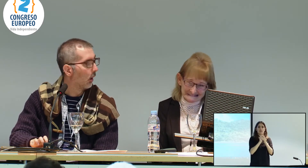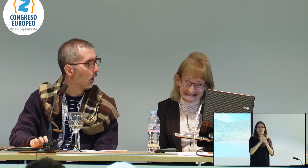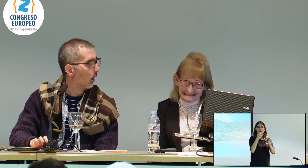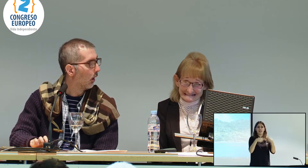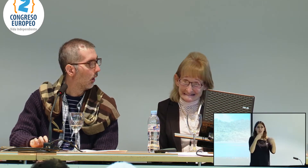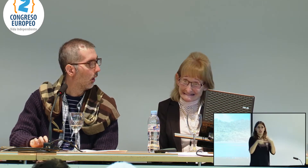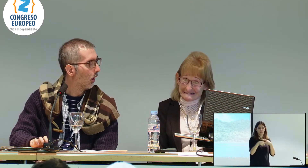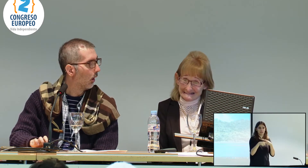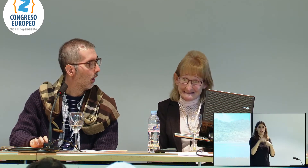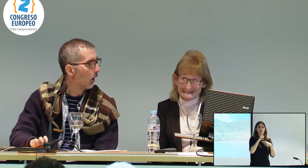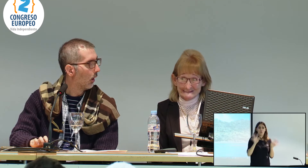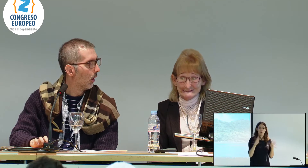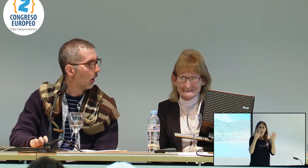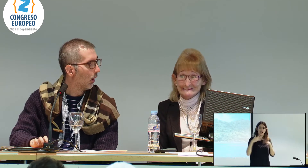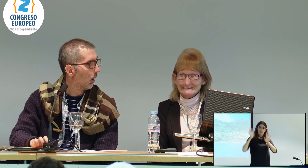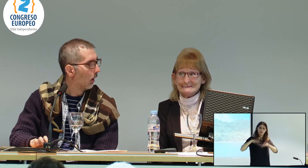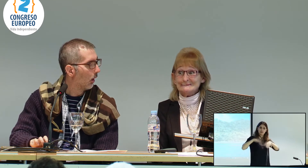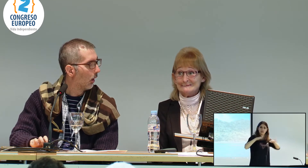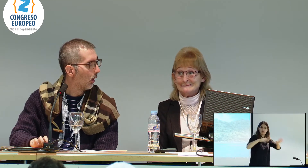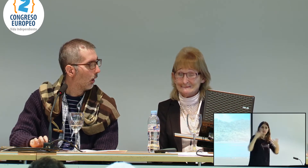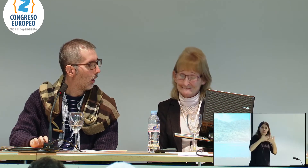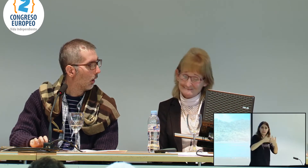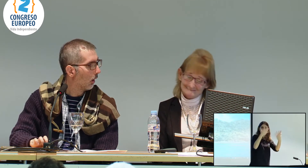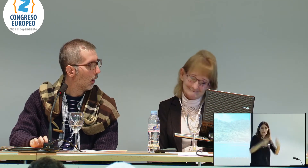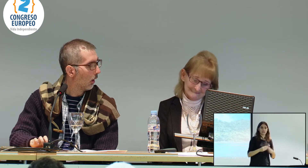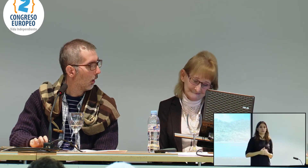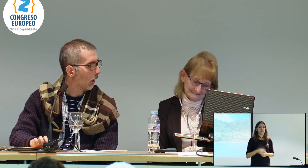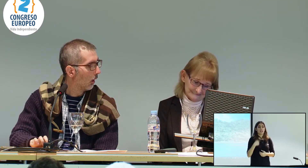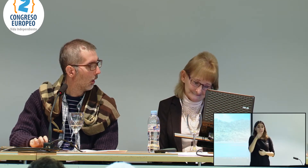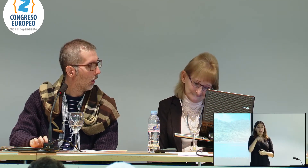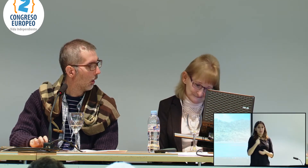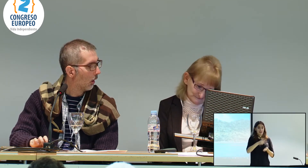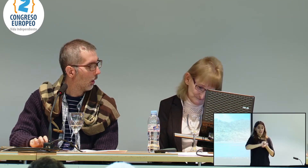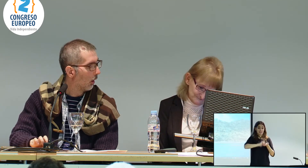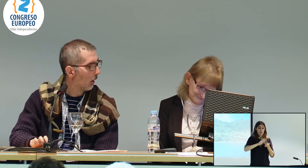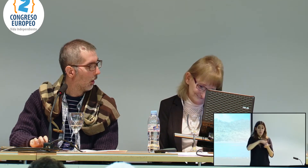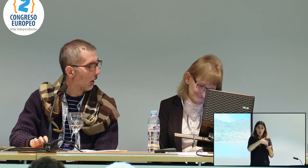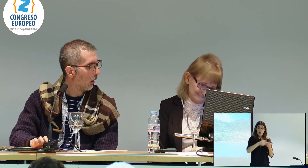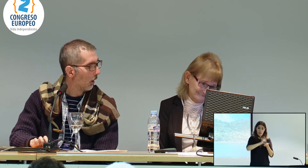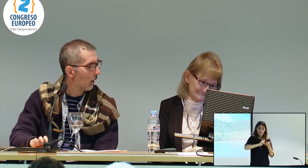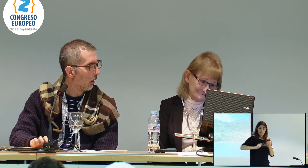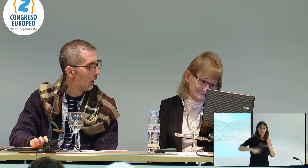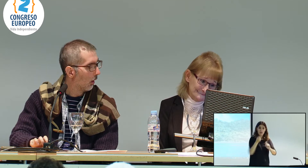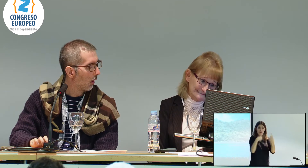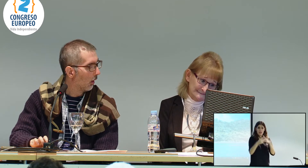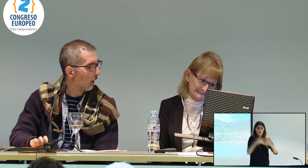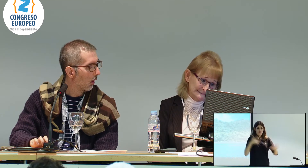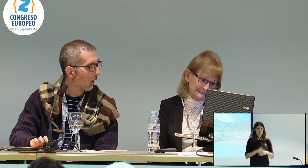con huelgas, marchas y toma de locales. También escribí un poemario que se vendió en muy poco